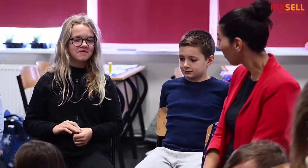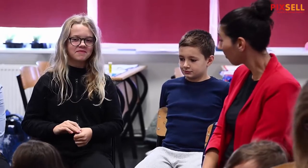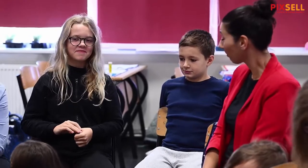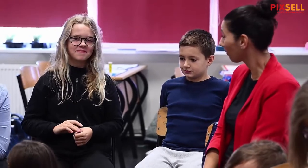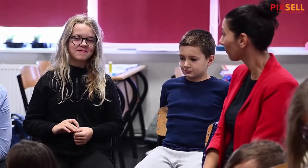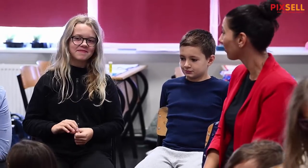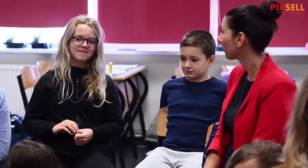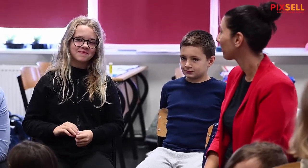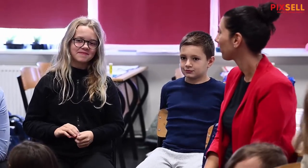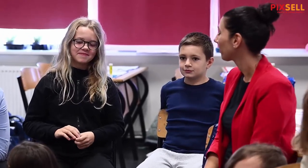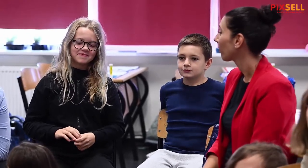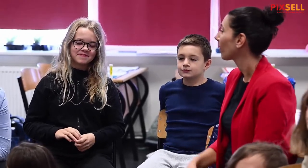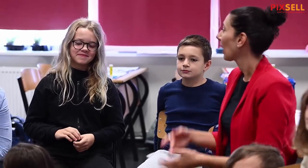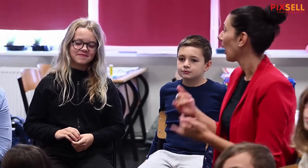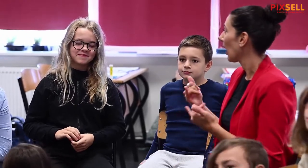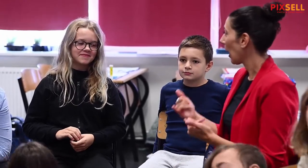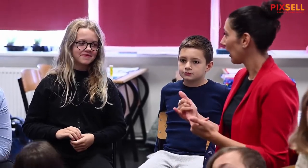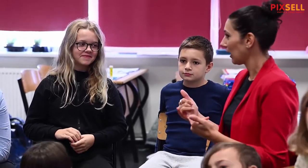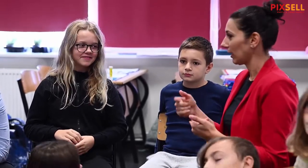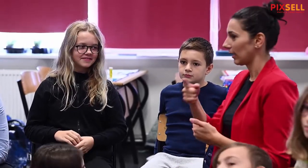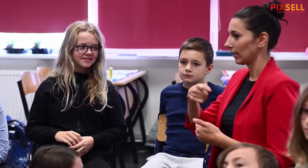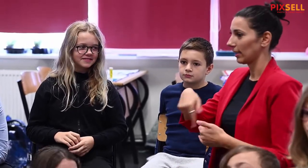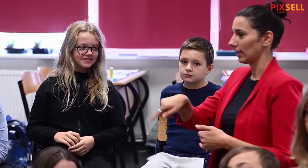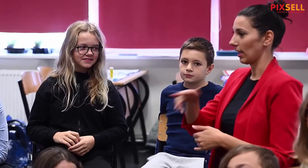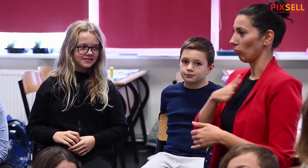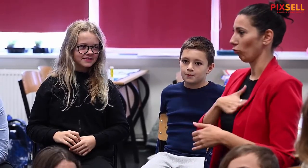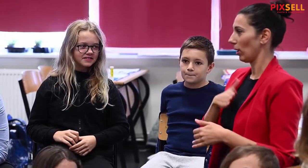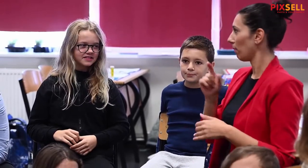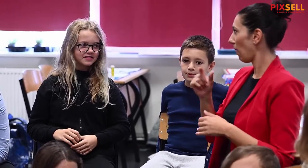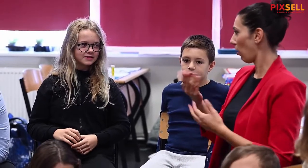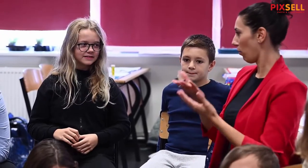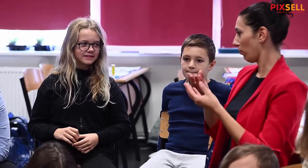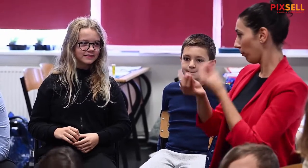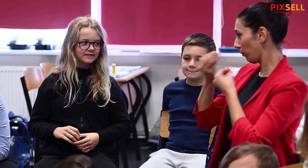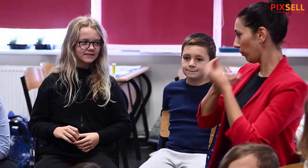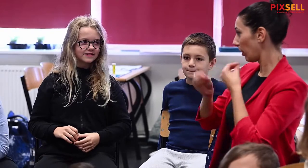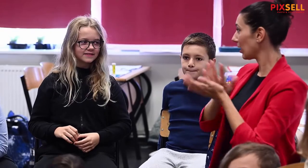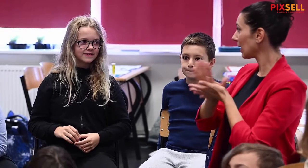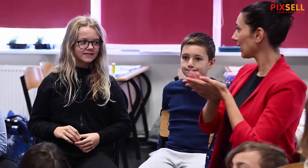Da, da, da. I pjeva. I pjeva. Izvrsno. A sad vi meni mora malo pričati o znakovnom jeziku. Dakle, počeli ste ga učiti u drugom razredu. Da.